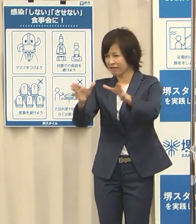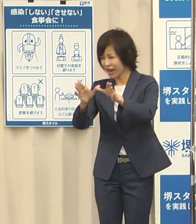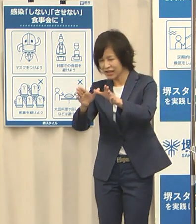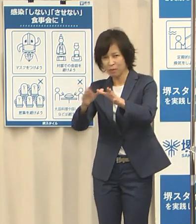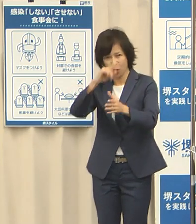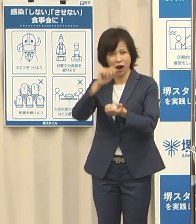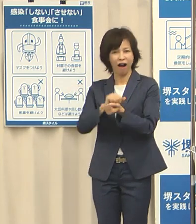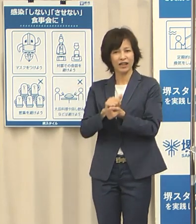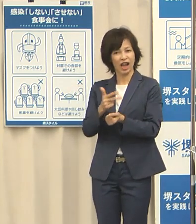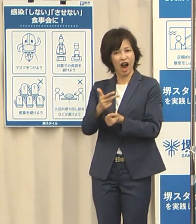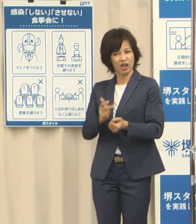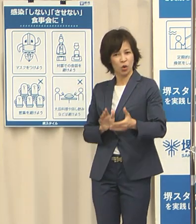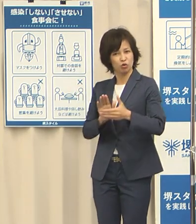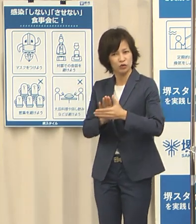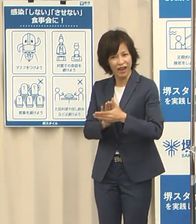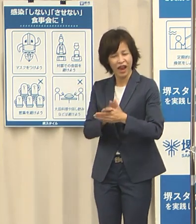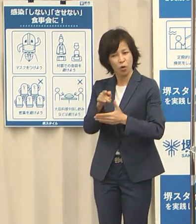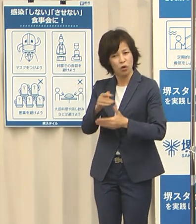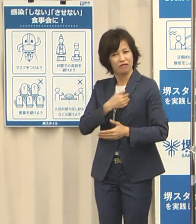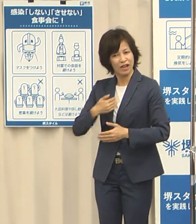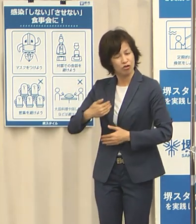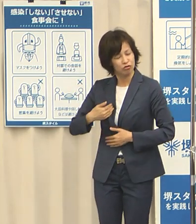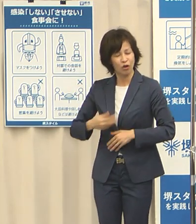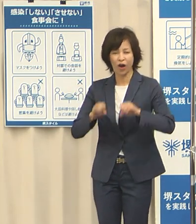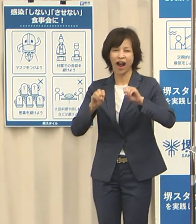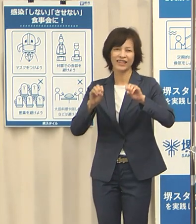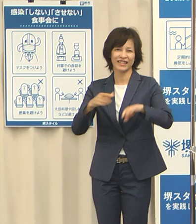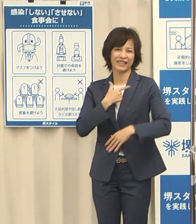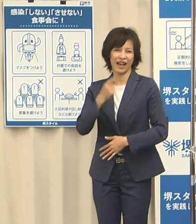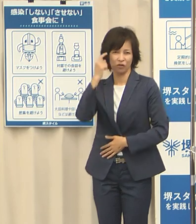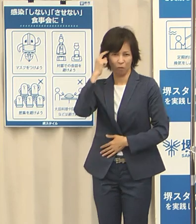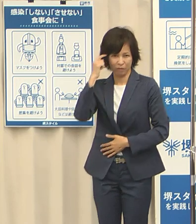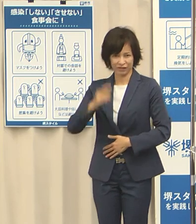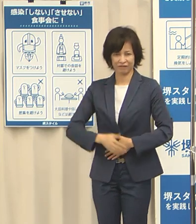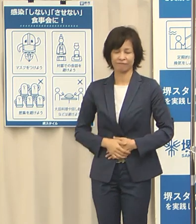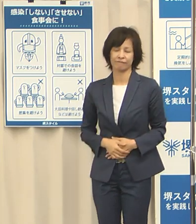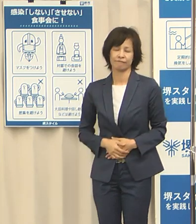組んでこういうことができますよということはどんどんと発信をしていきたいと考えています。